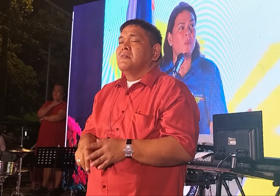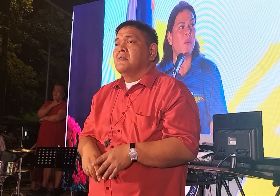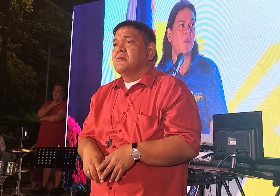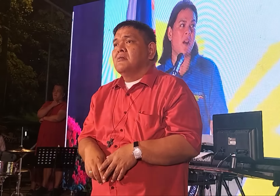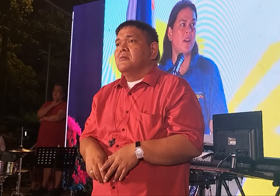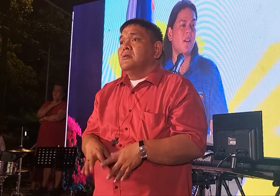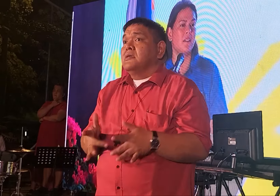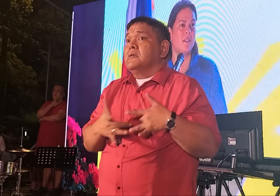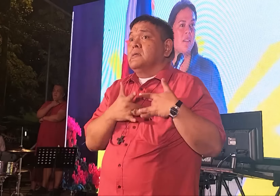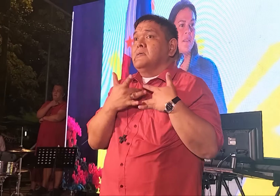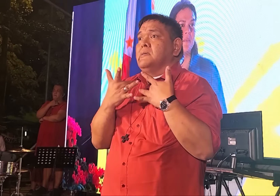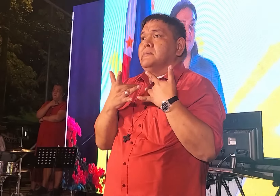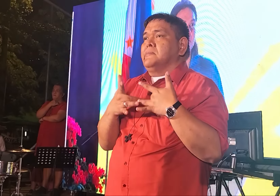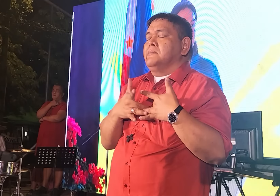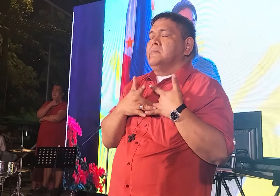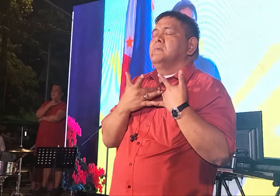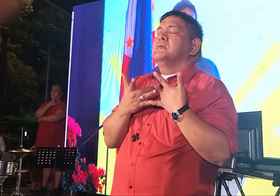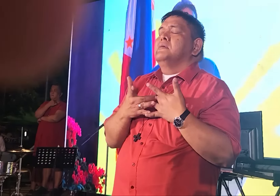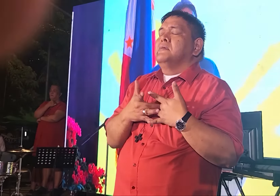Yun ang kawawa.